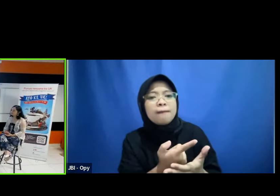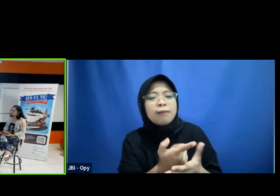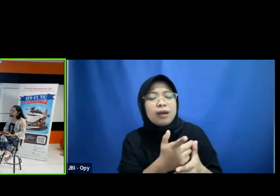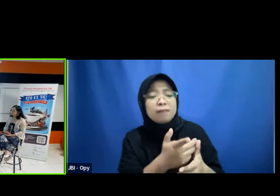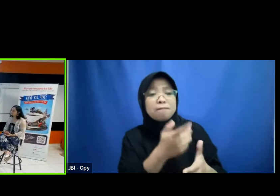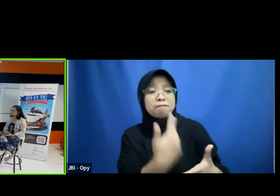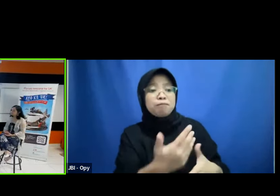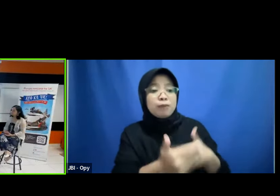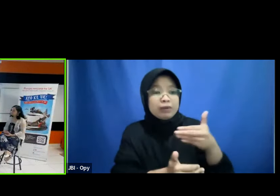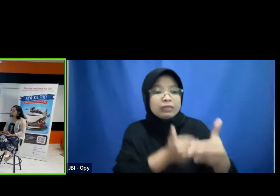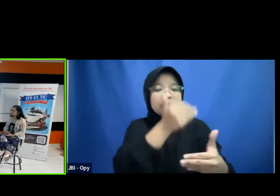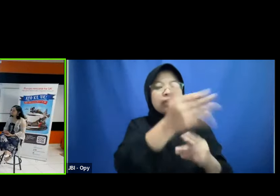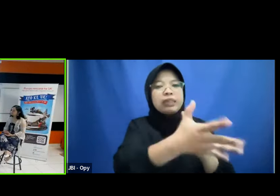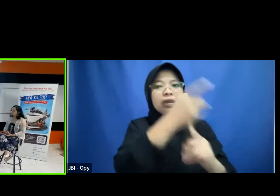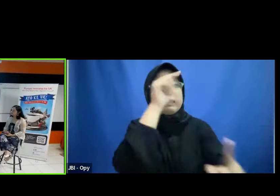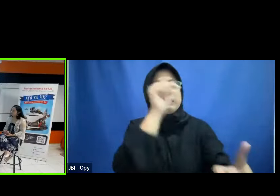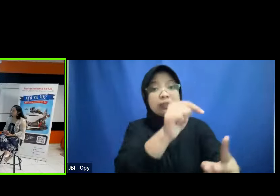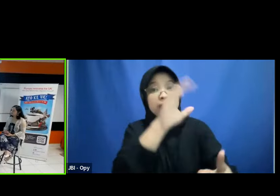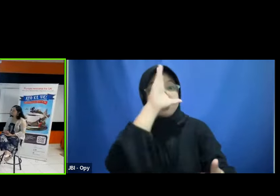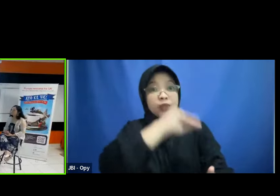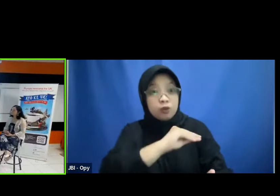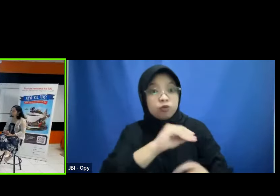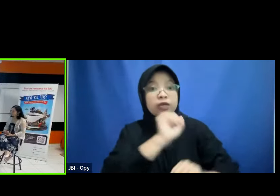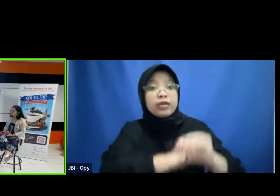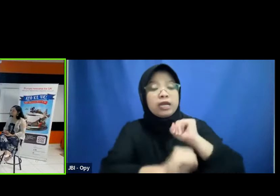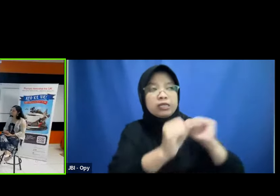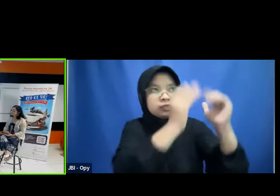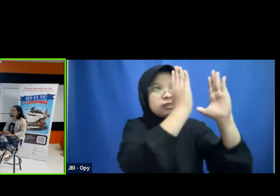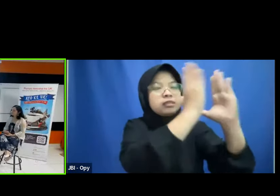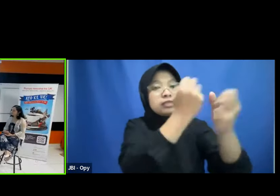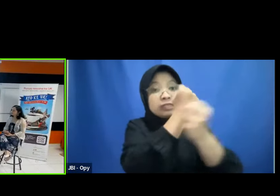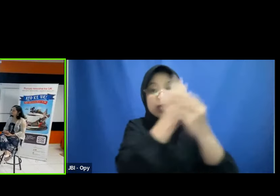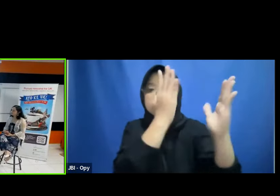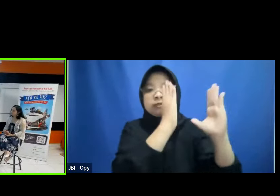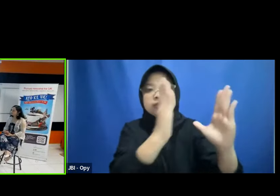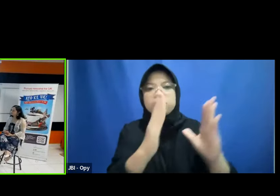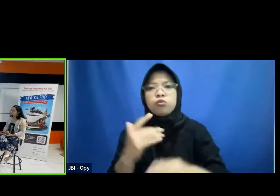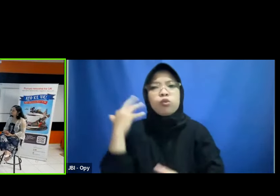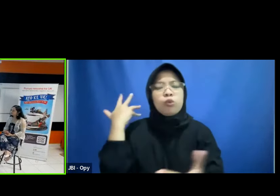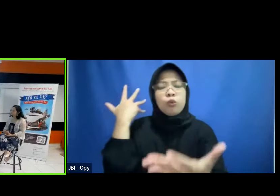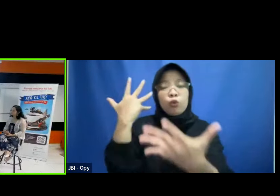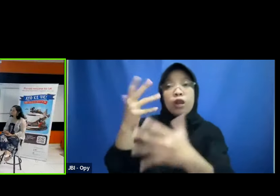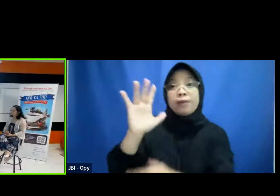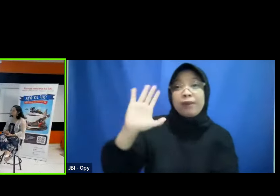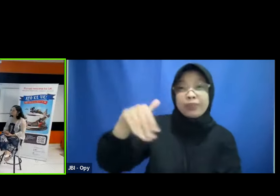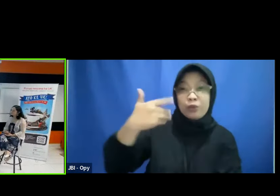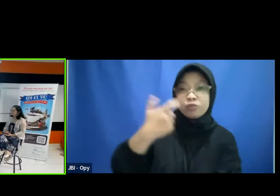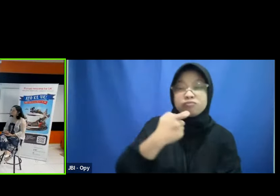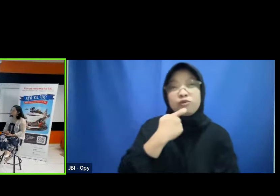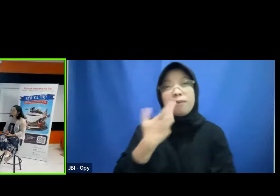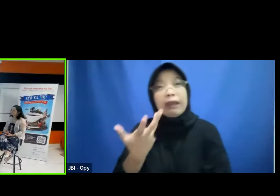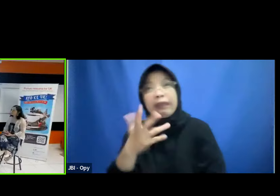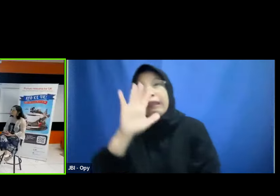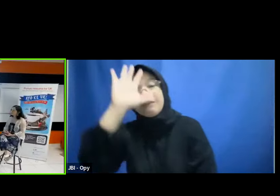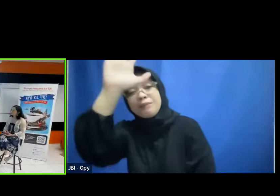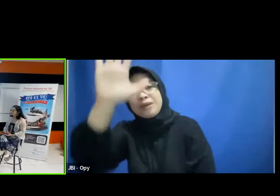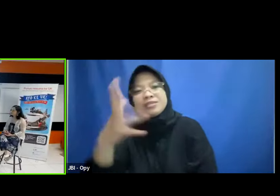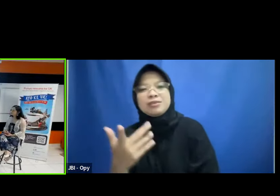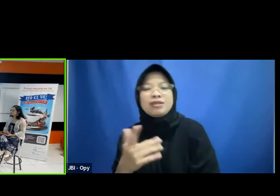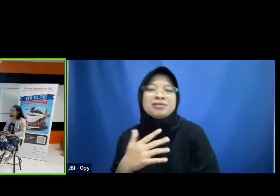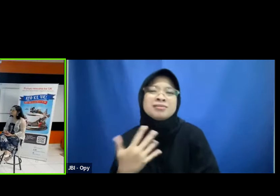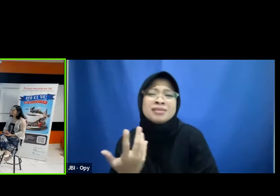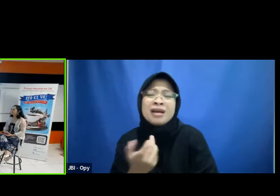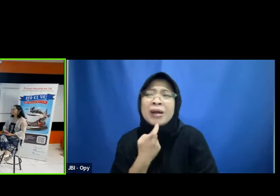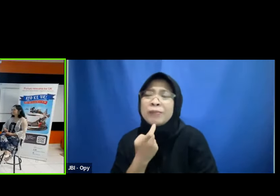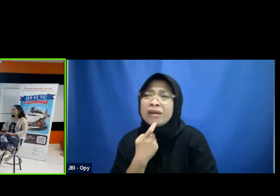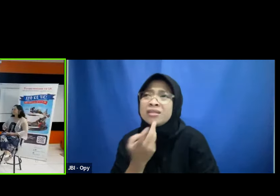untuk menuju Apa yang sebenarnya kalian pengin lakuin soal tadi 5 tahun lagi tuh mau ngapain benar sih itu kadang-kadang agak fake ya kayak 5